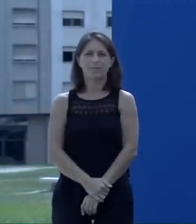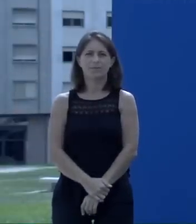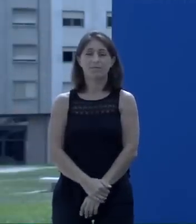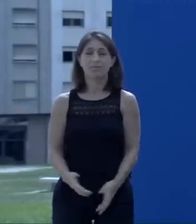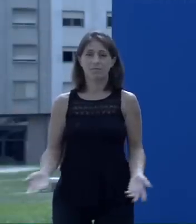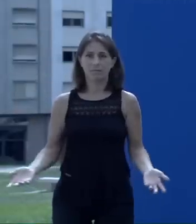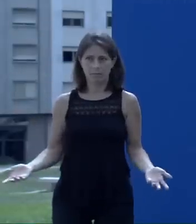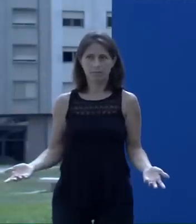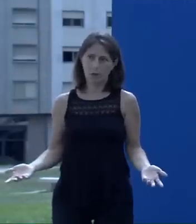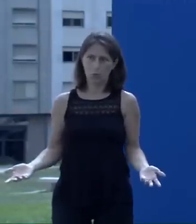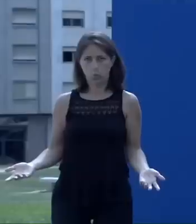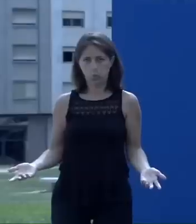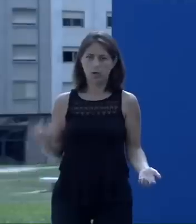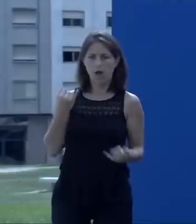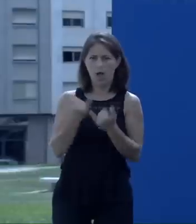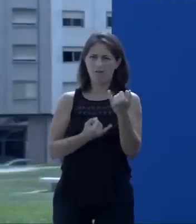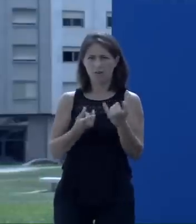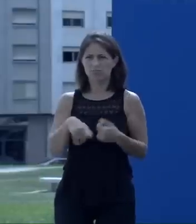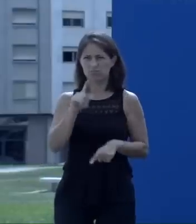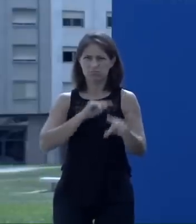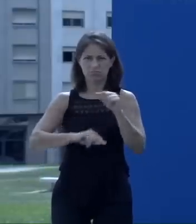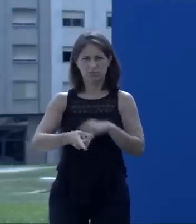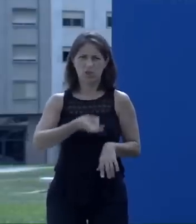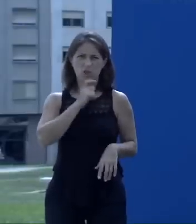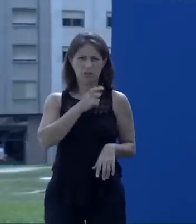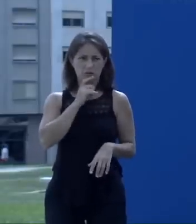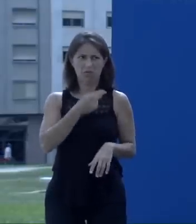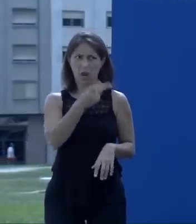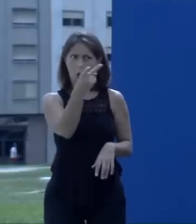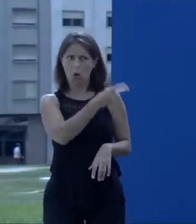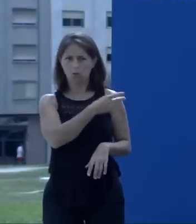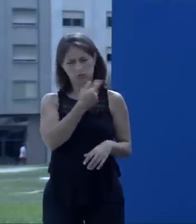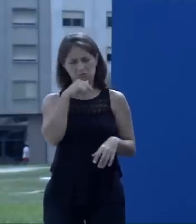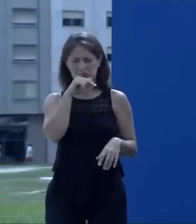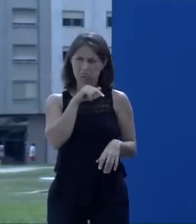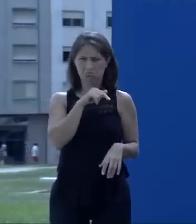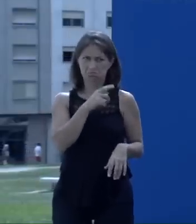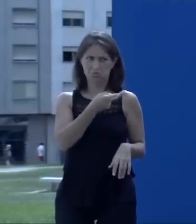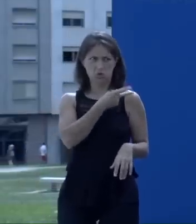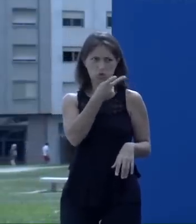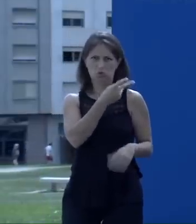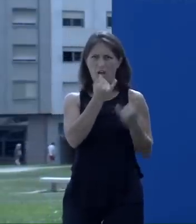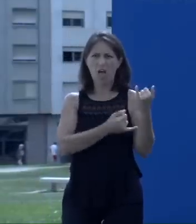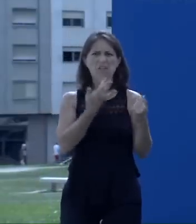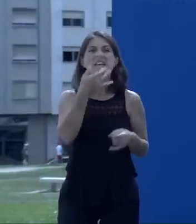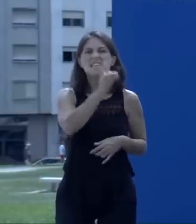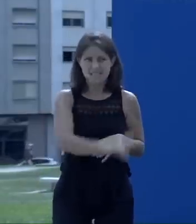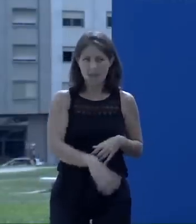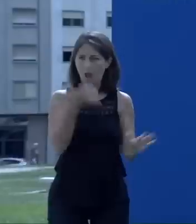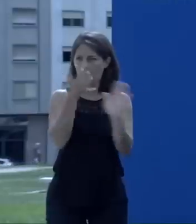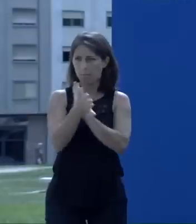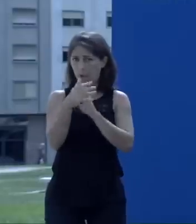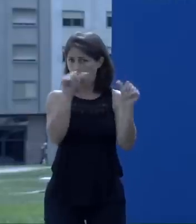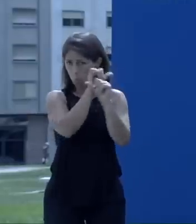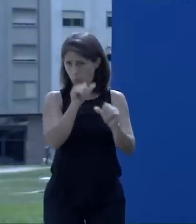Eranos difícil escoller, no obstante, pero parecenos que estes dous podían ser dos puntos de arranque exemplificando quen son eles e quen